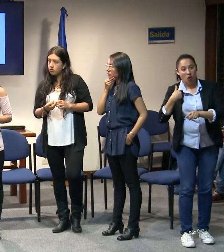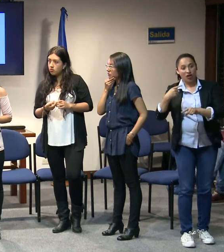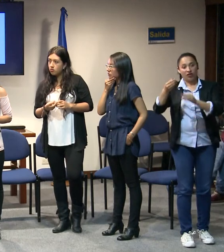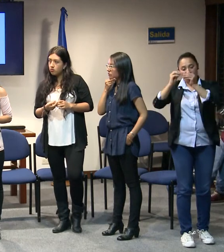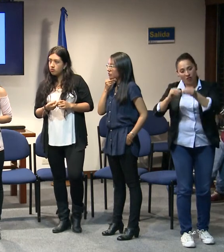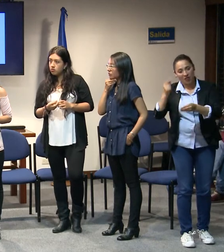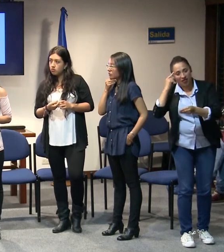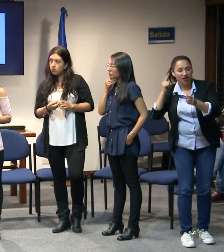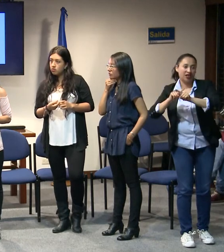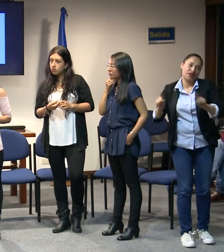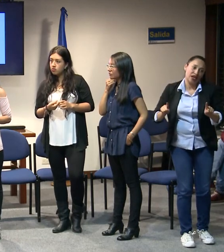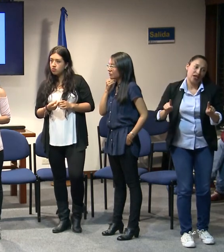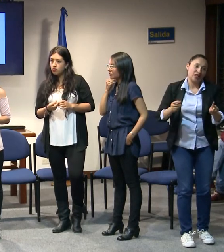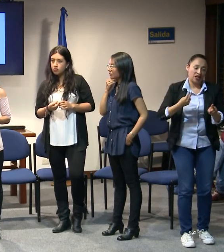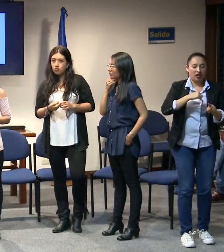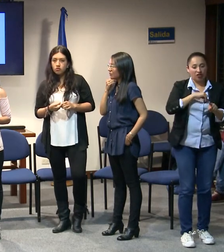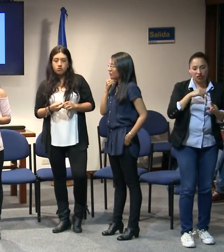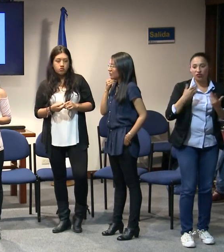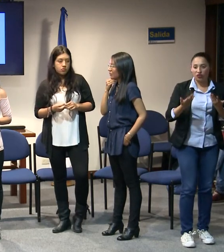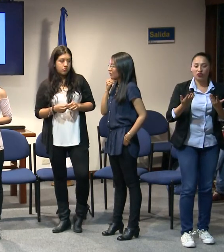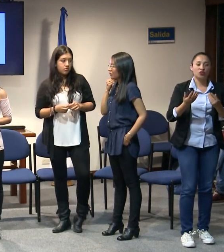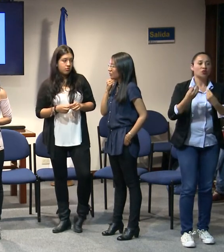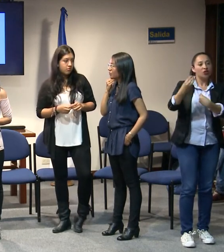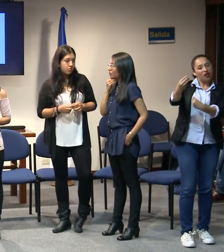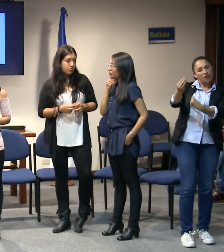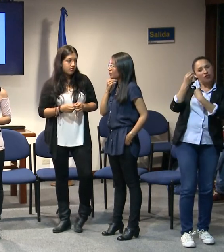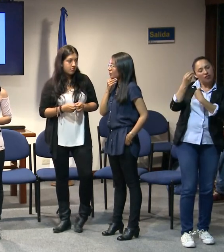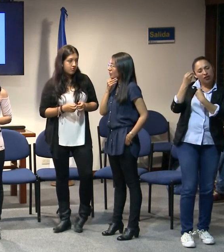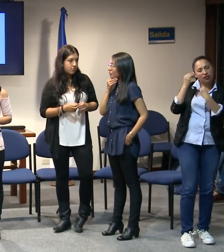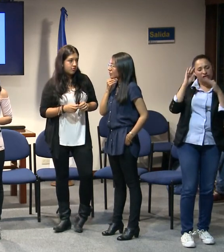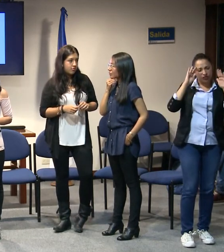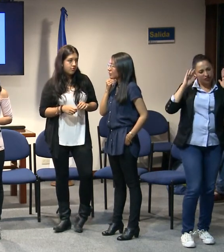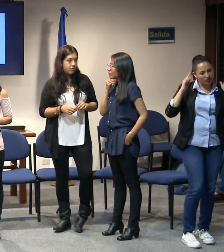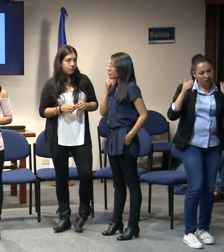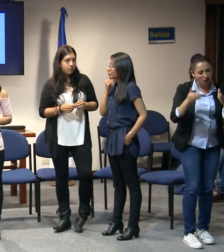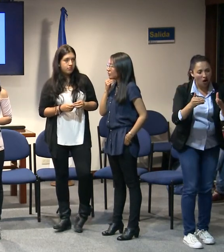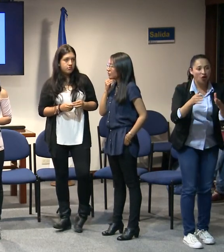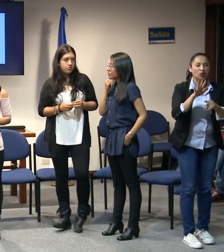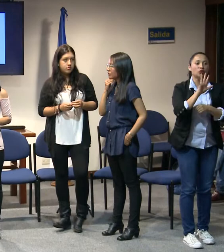no solamente nuestra formación va dirigida pues